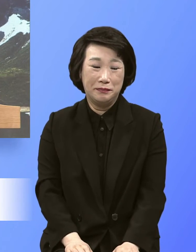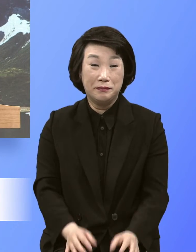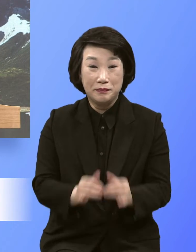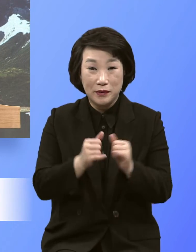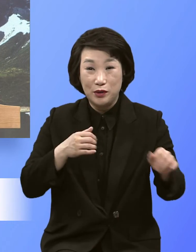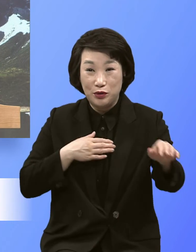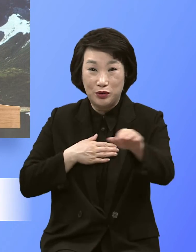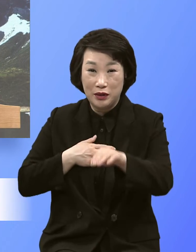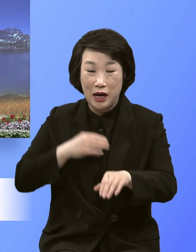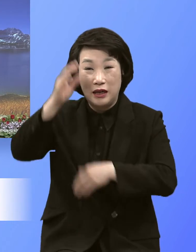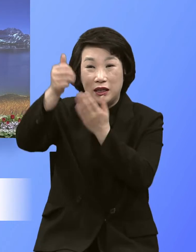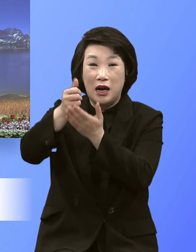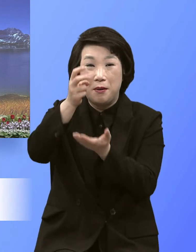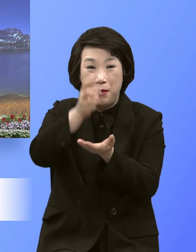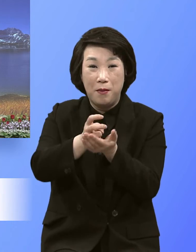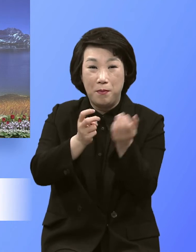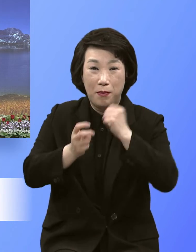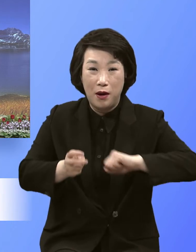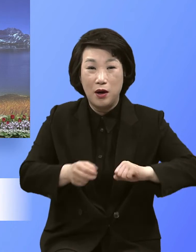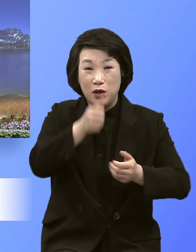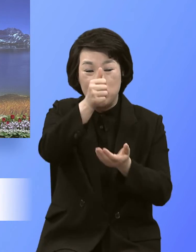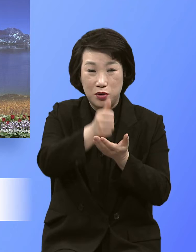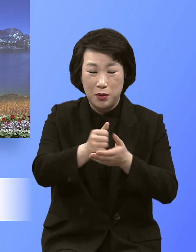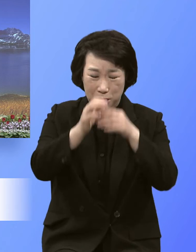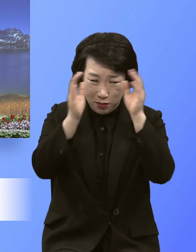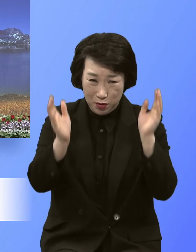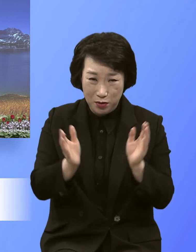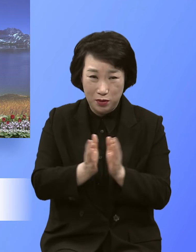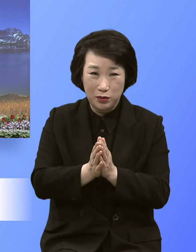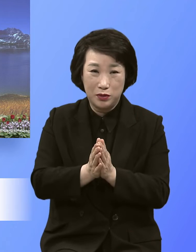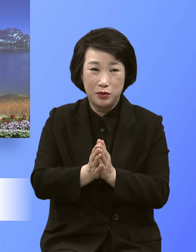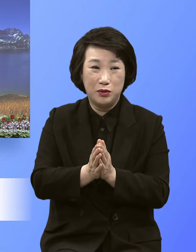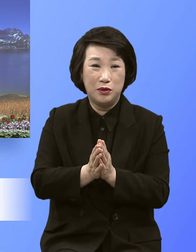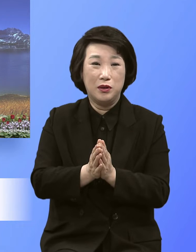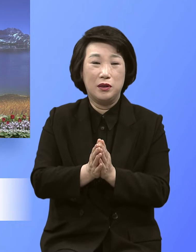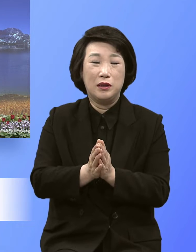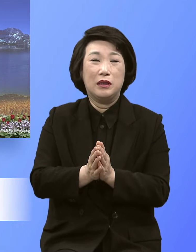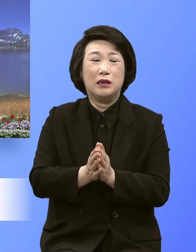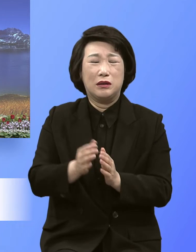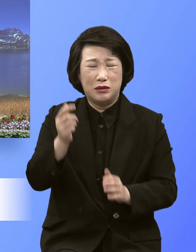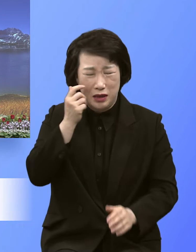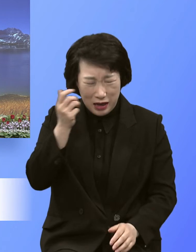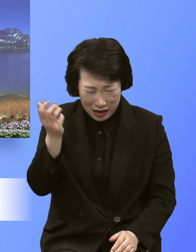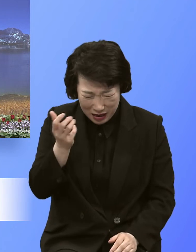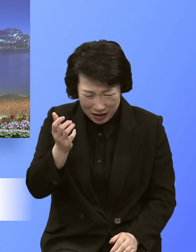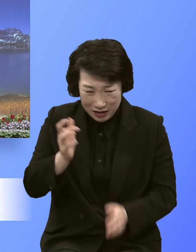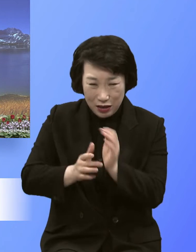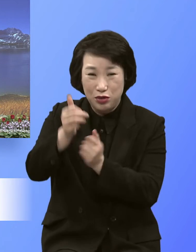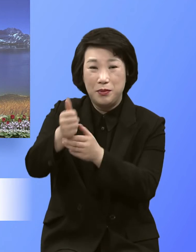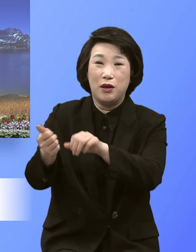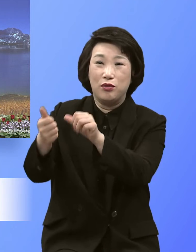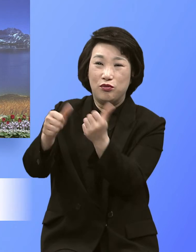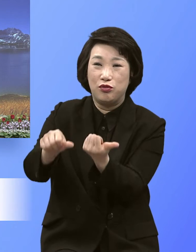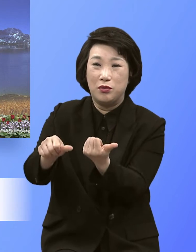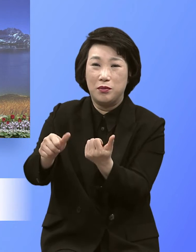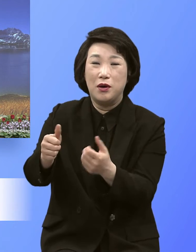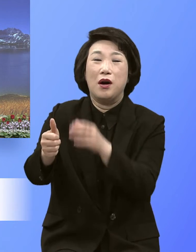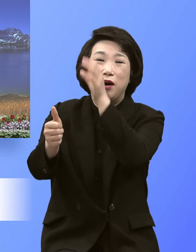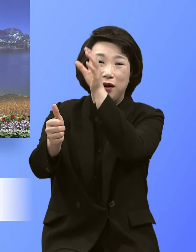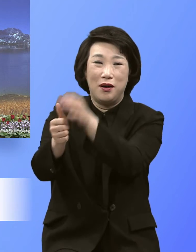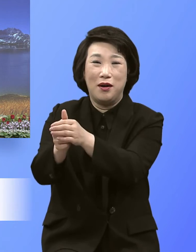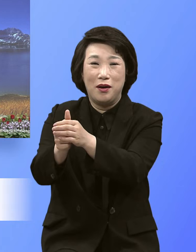인류가 하나님과의 질서를 파괴한 죄를 처절하고 잔인하게 자신의 죽음으로